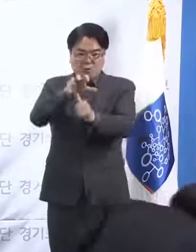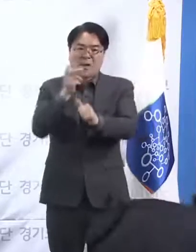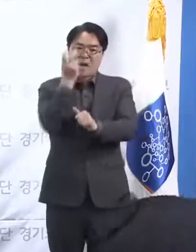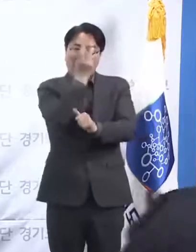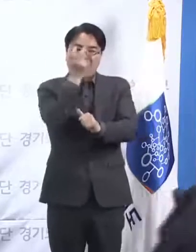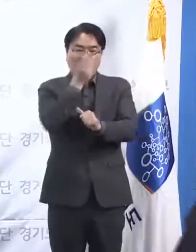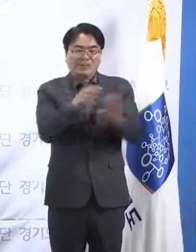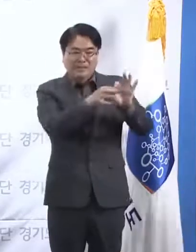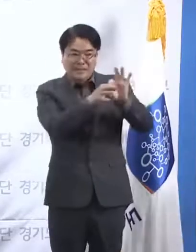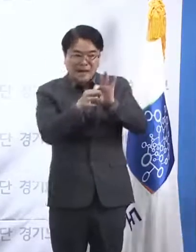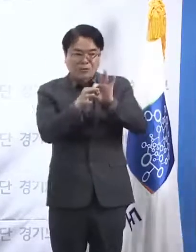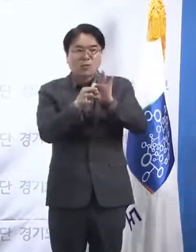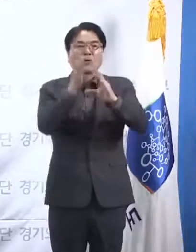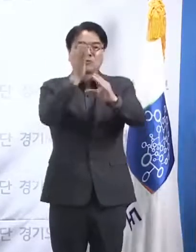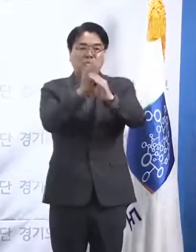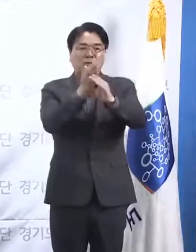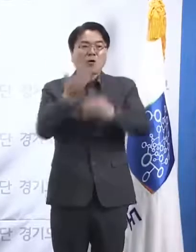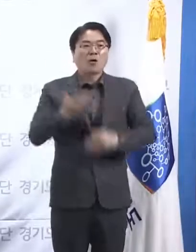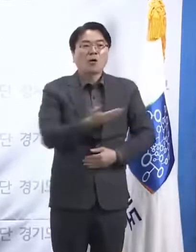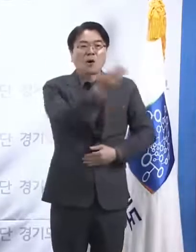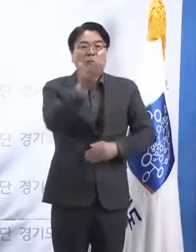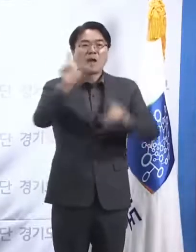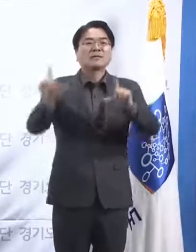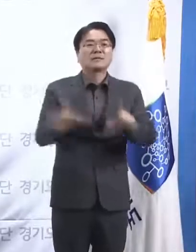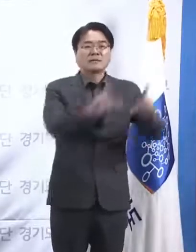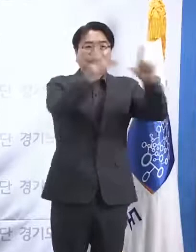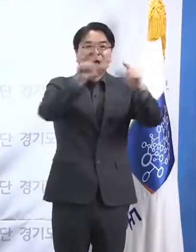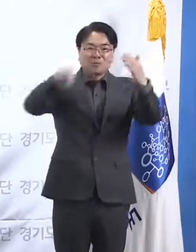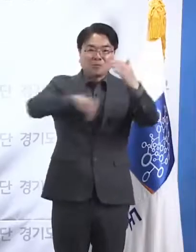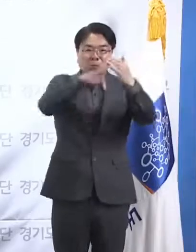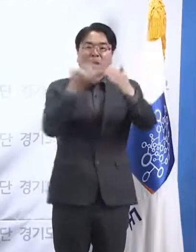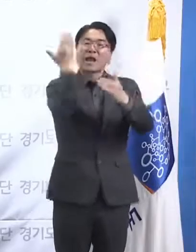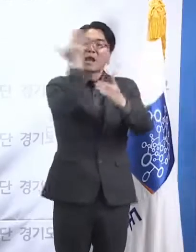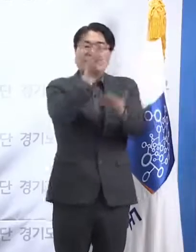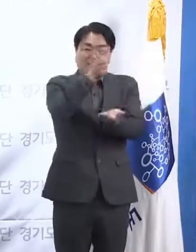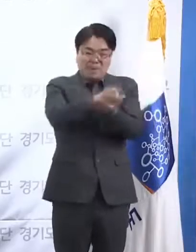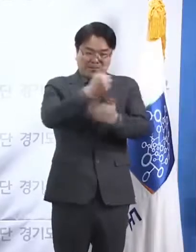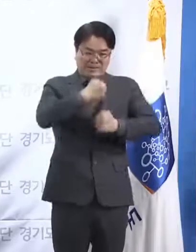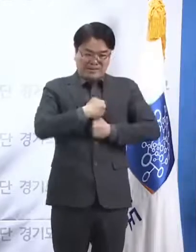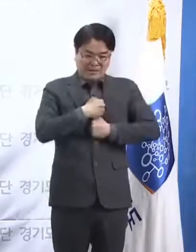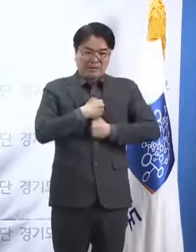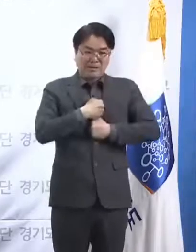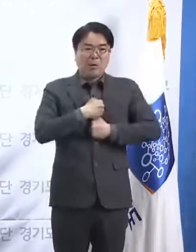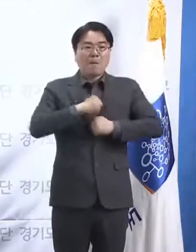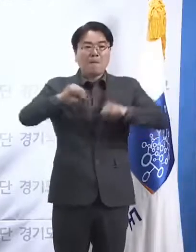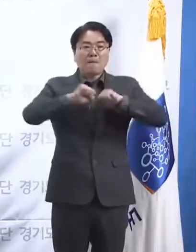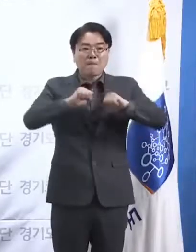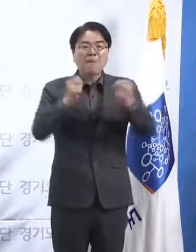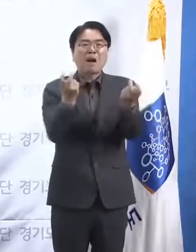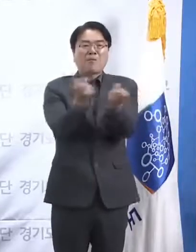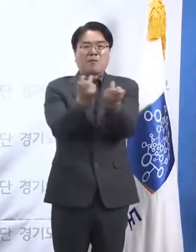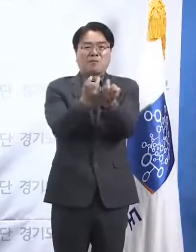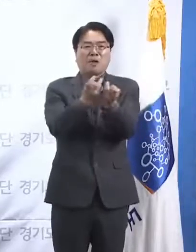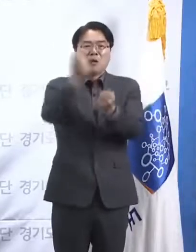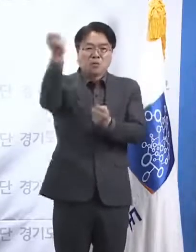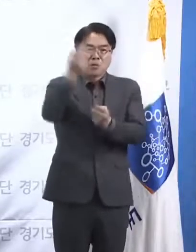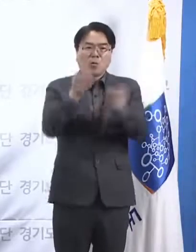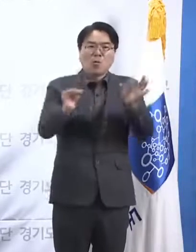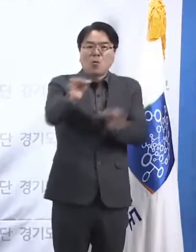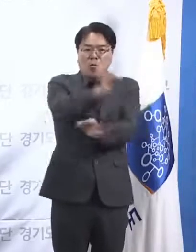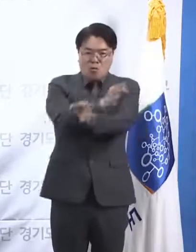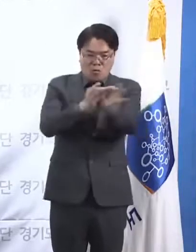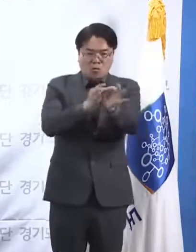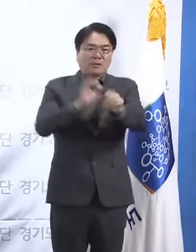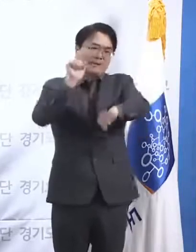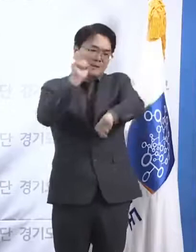한편으로 생활 방역으로 전환된 상태에서 우리 국민 여러분들의 경제 활동이